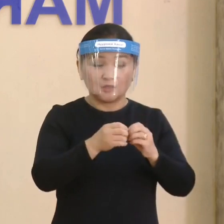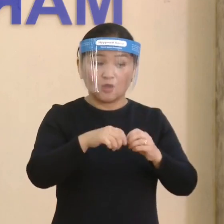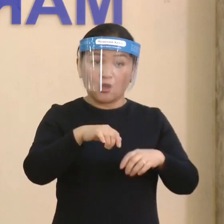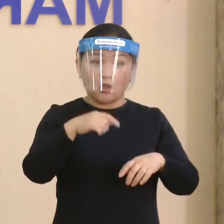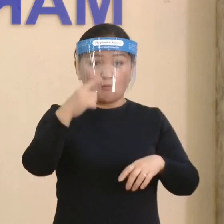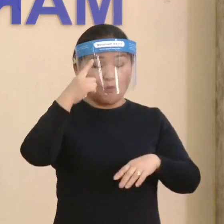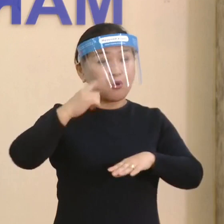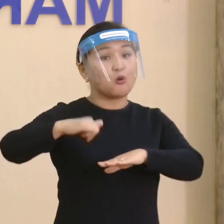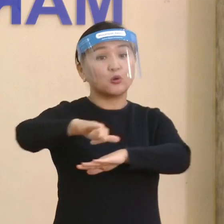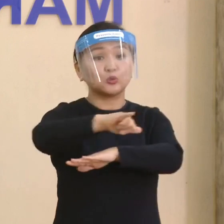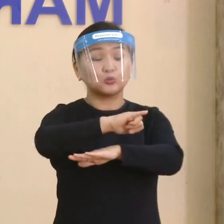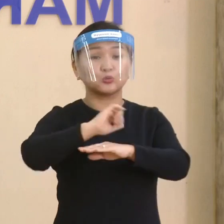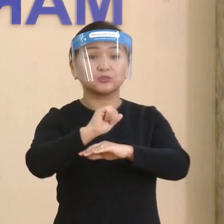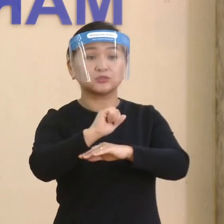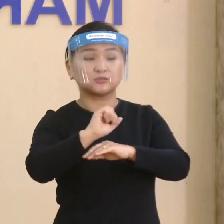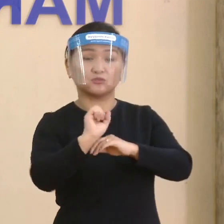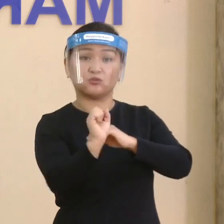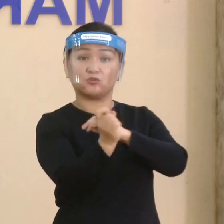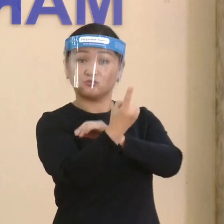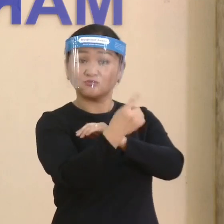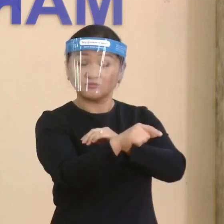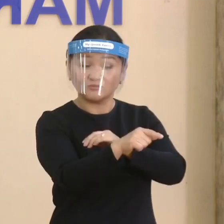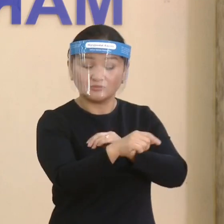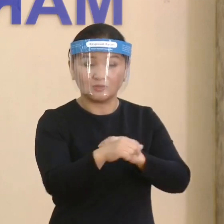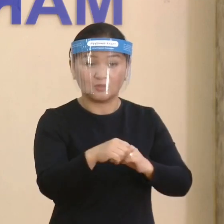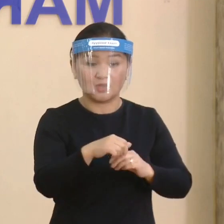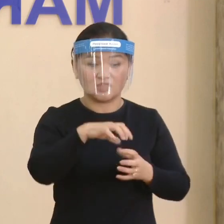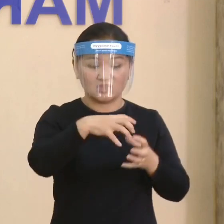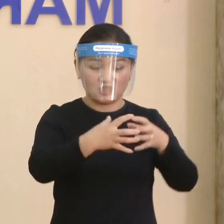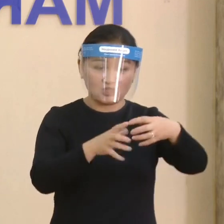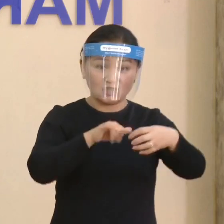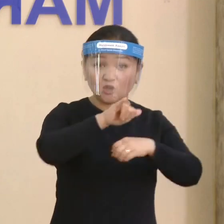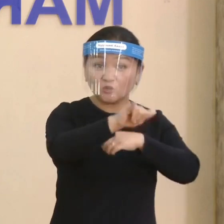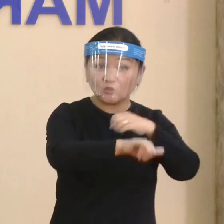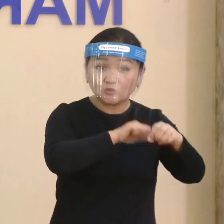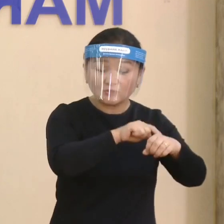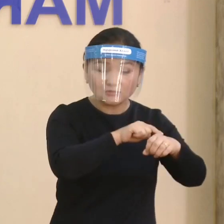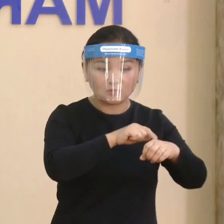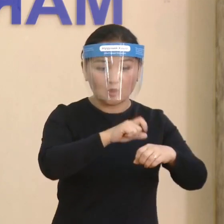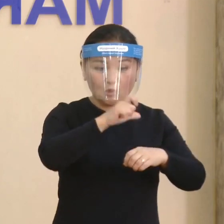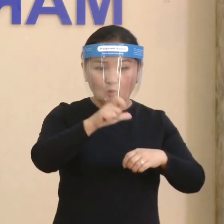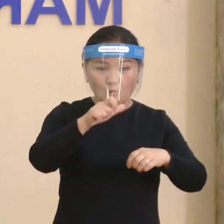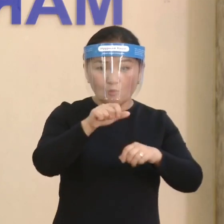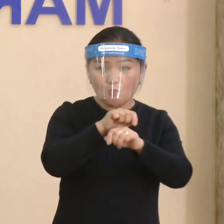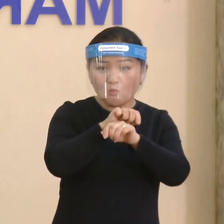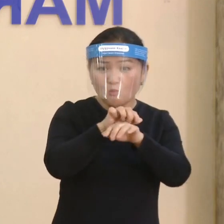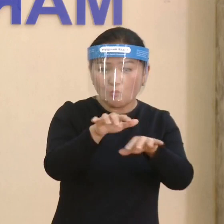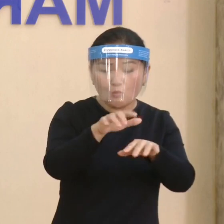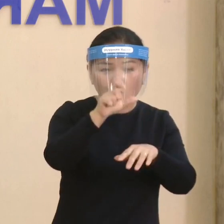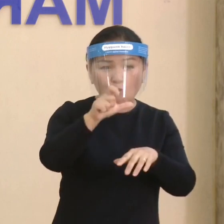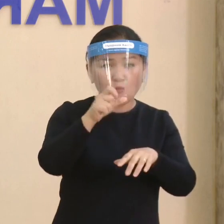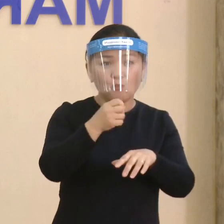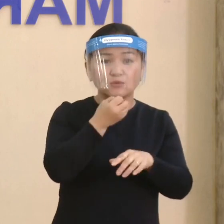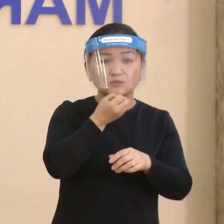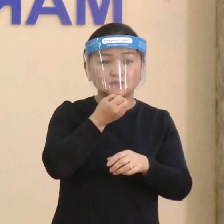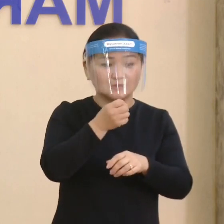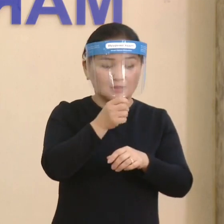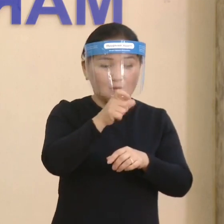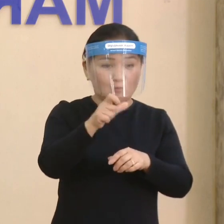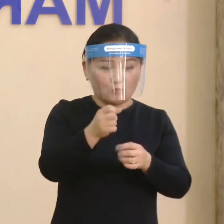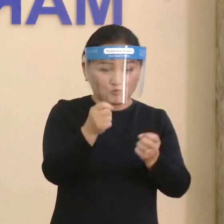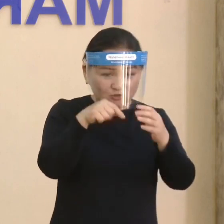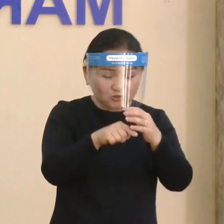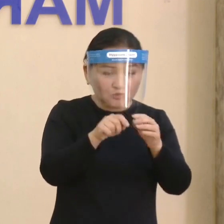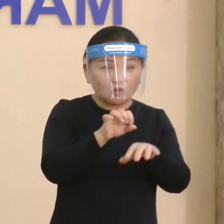тохируулсан. Монгол улс бол бас нэг жаахан өвөрмөц. Дэлхийн бусад улс орн болвол хүн ардын хаанд бол коронавирусыг алдсан, коронавирусын цардахтай